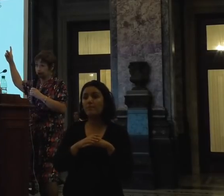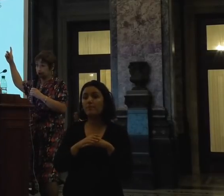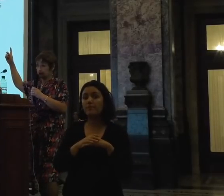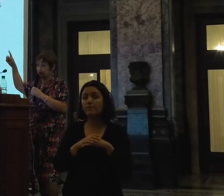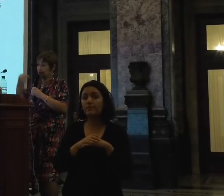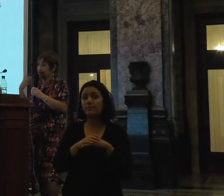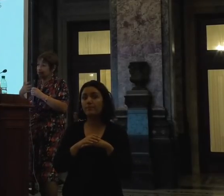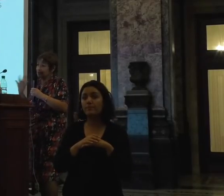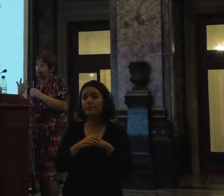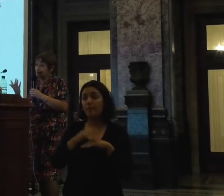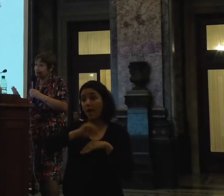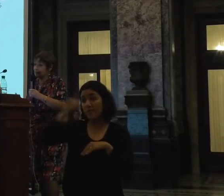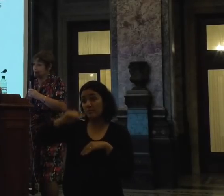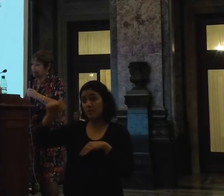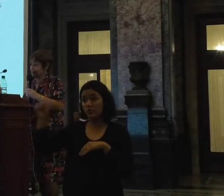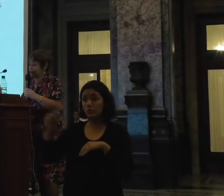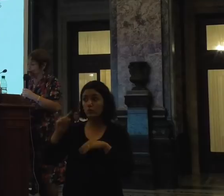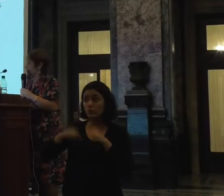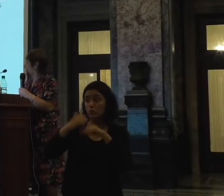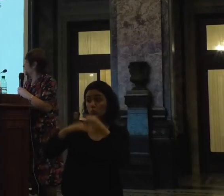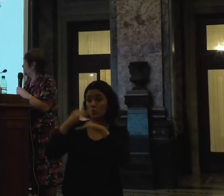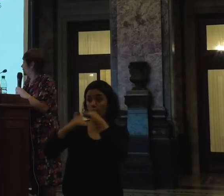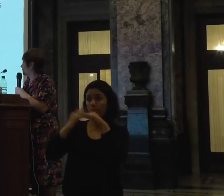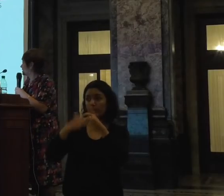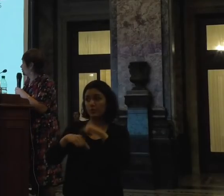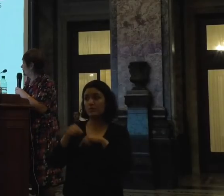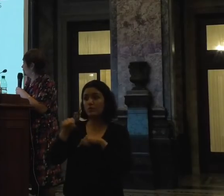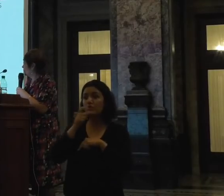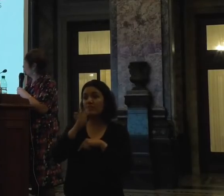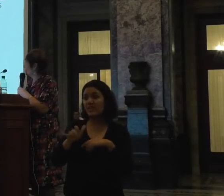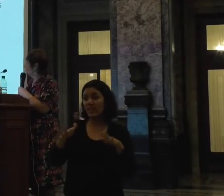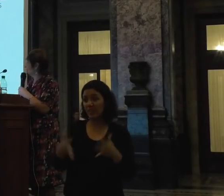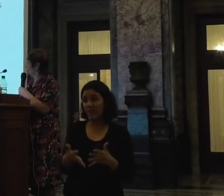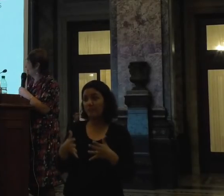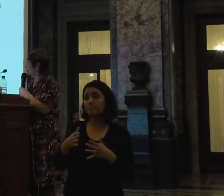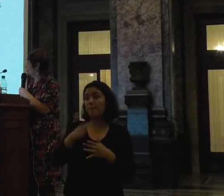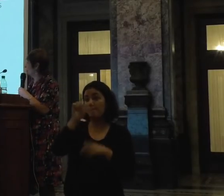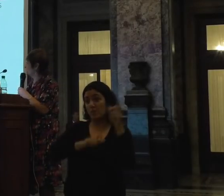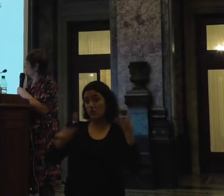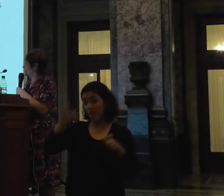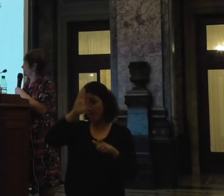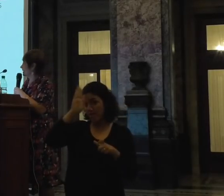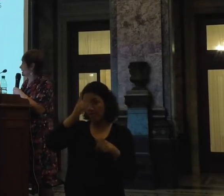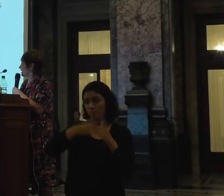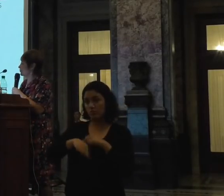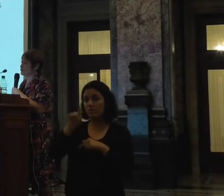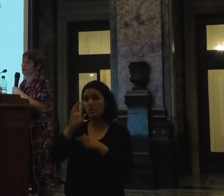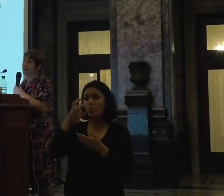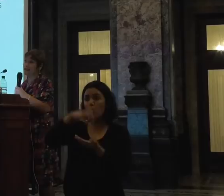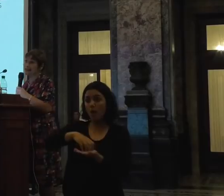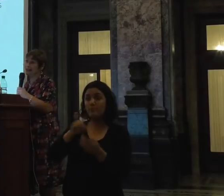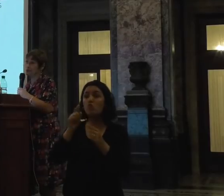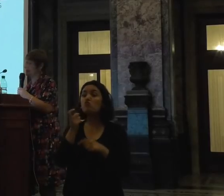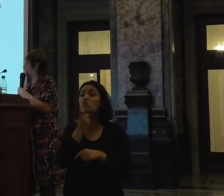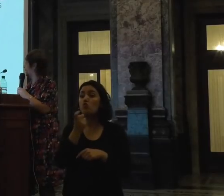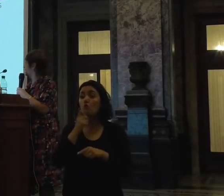subiendo. Esto quiere decir que la gente está aprendiendo. Pero al mismo tiempo vemos qué pasa en una localidad indicada aquí en rojo donde